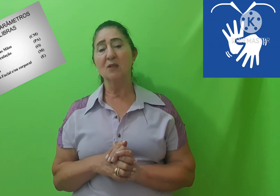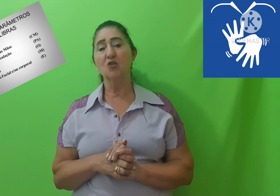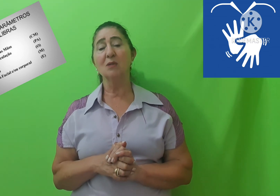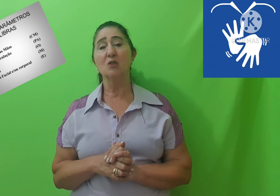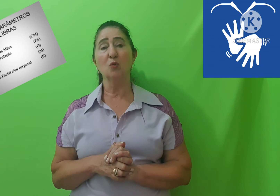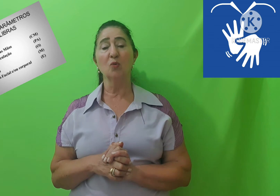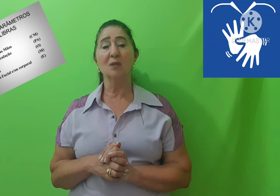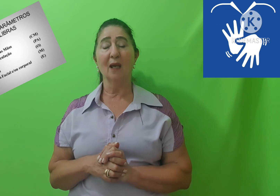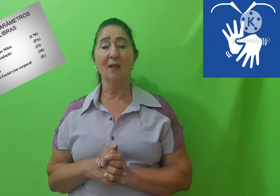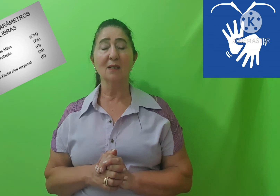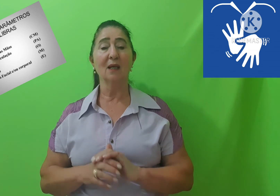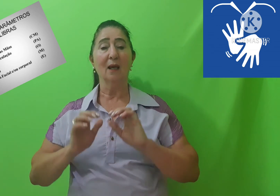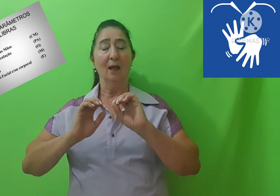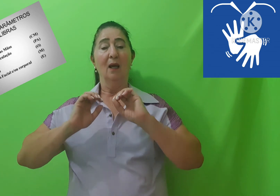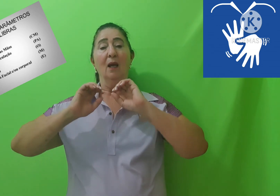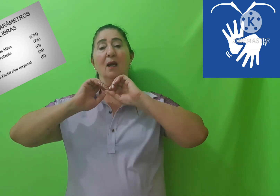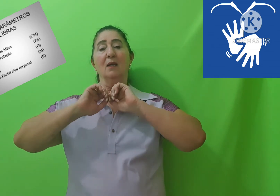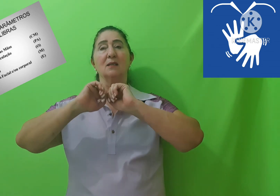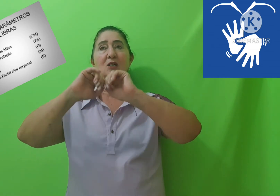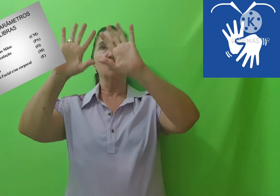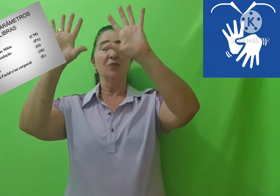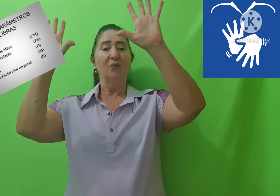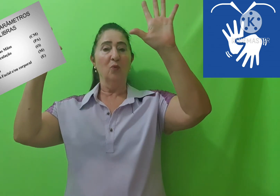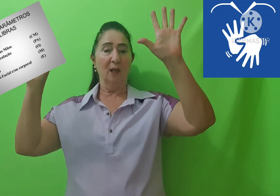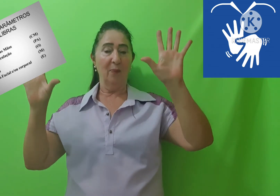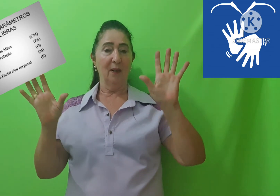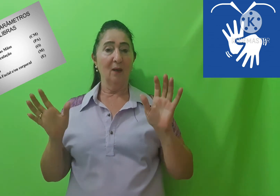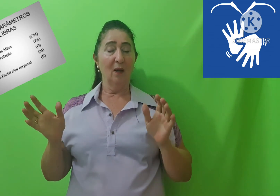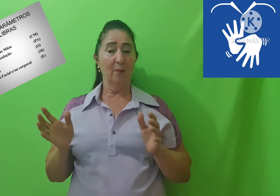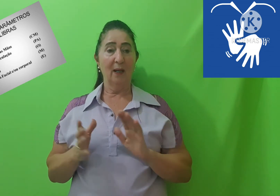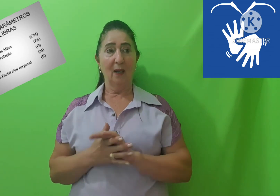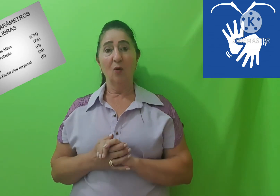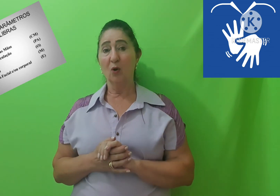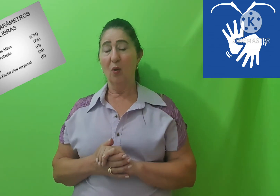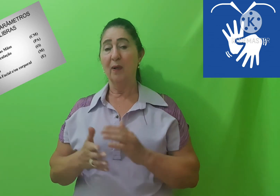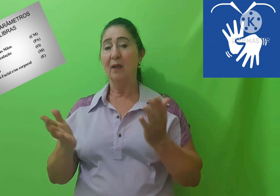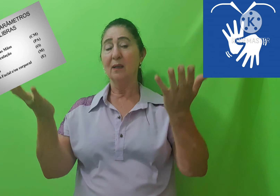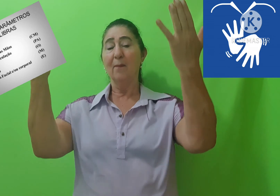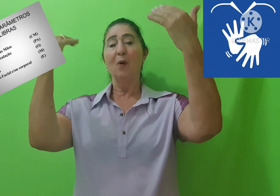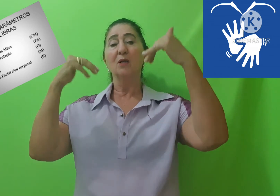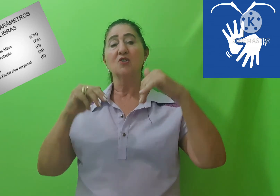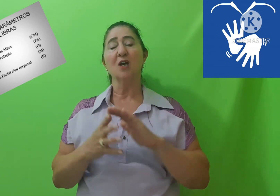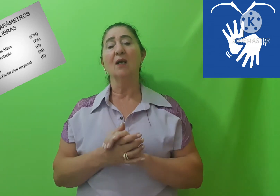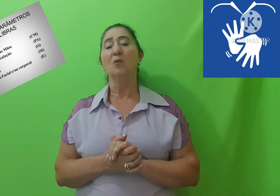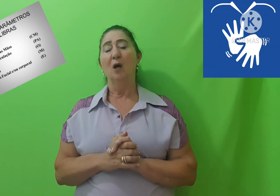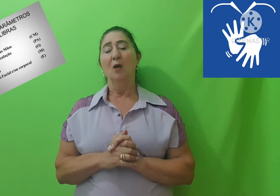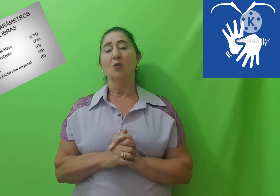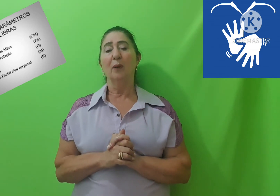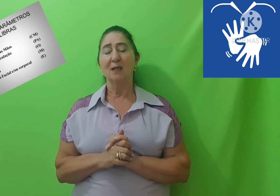os estudos deles que se difundem para a Europa e depois chegam no